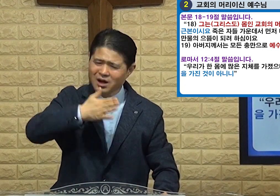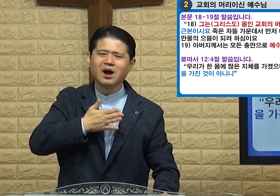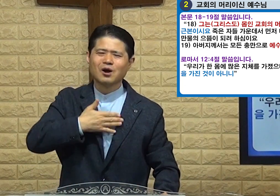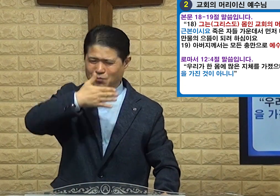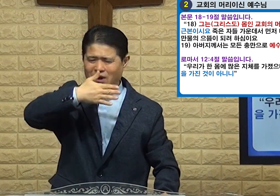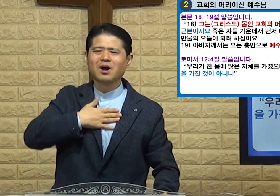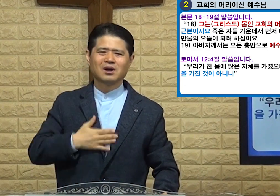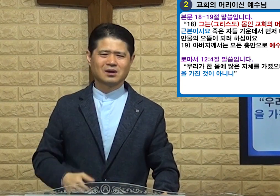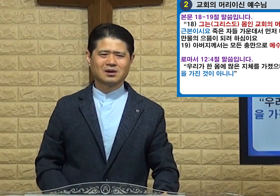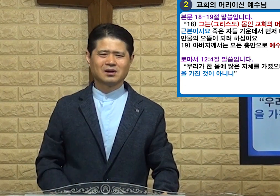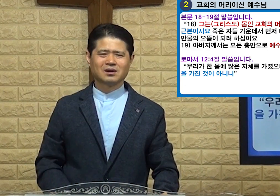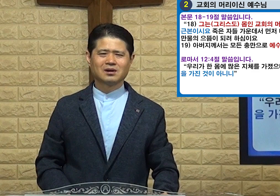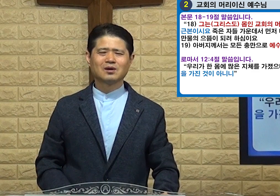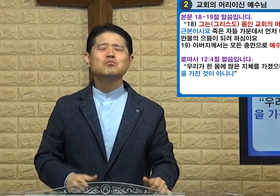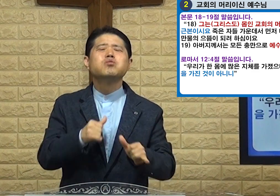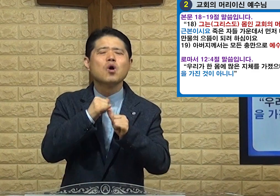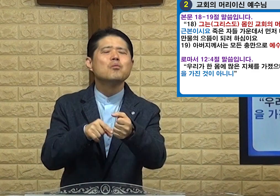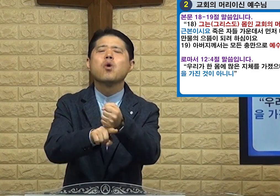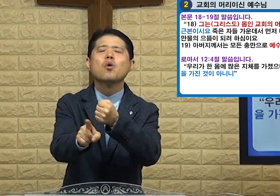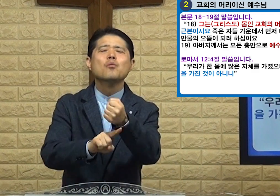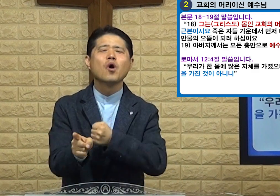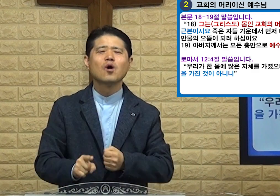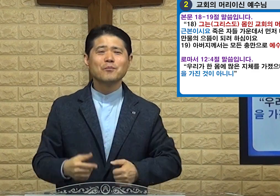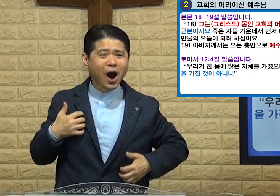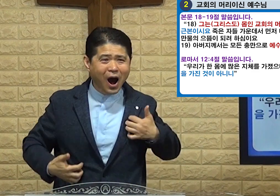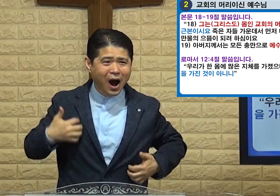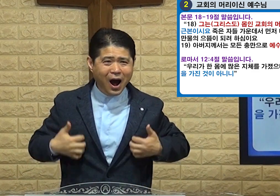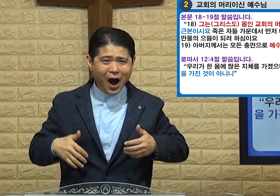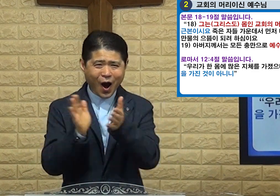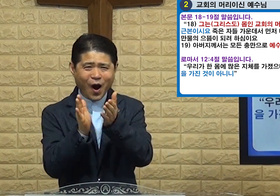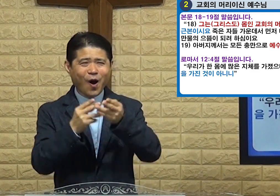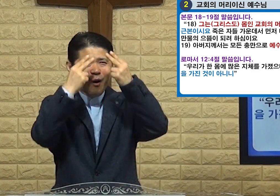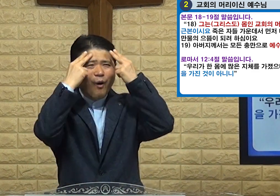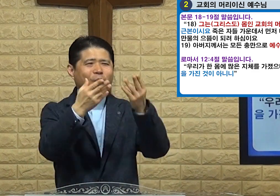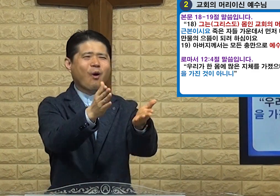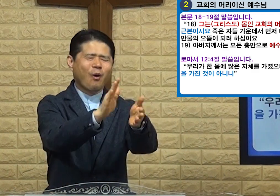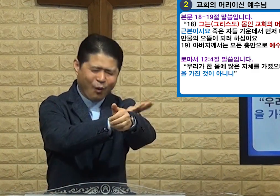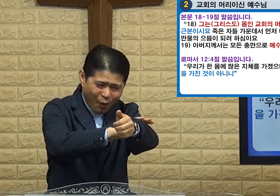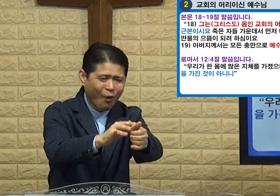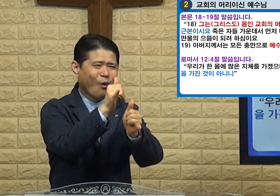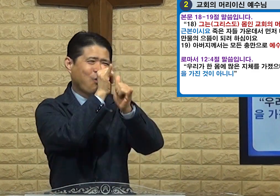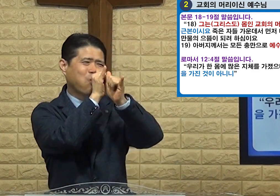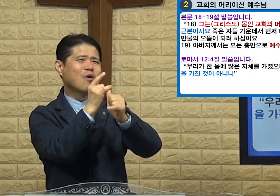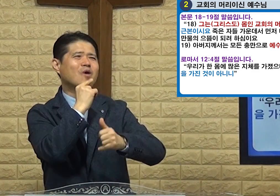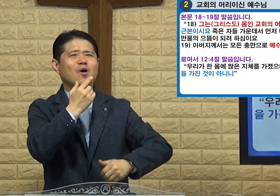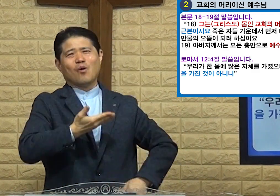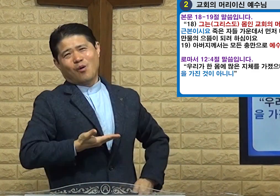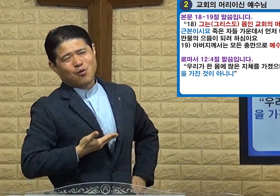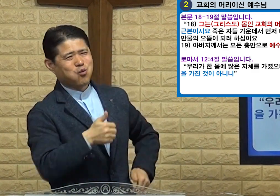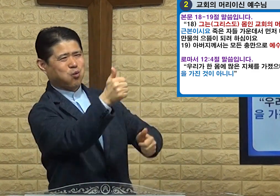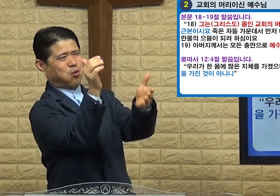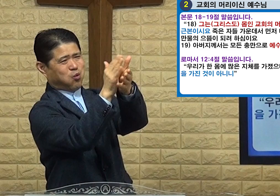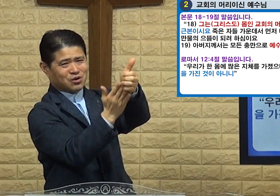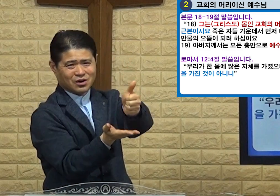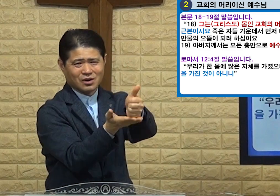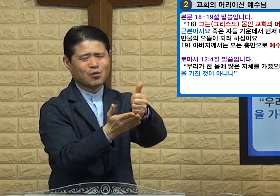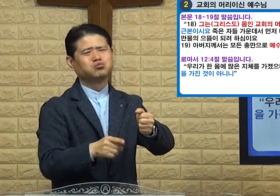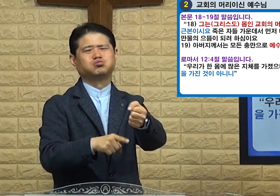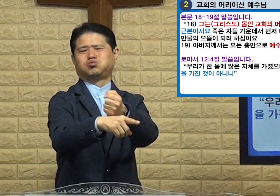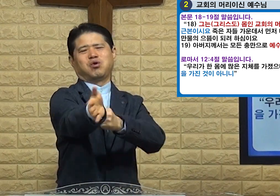저도 그럴 뻔했지만 그것은 바보 같은 생각입니다. 자살한다고 해서 저 사람 정말 상을